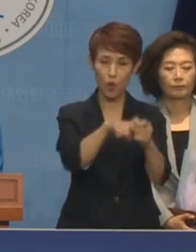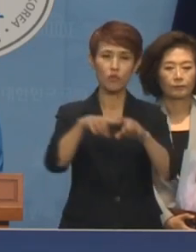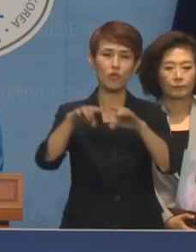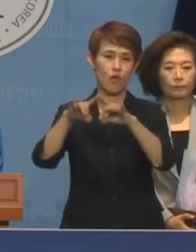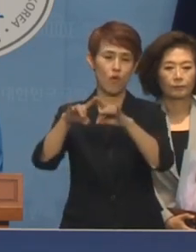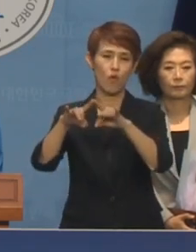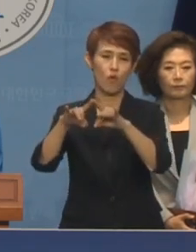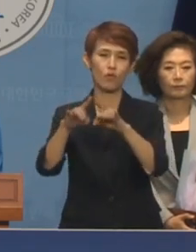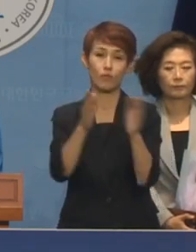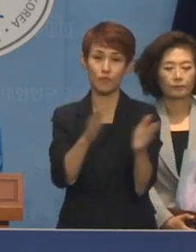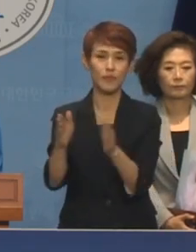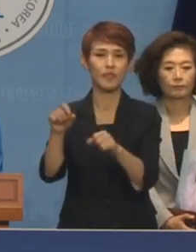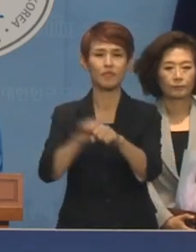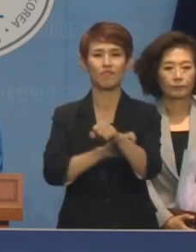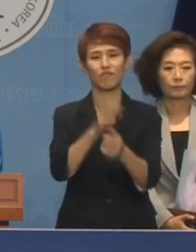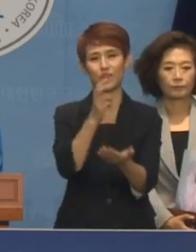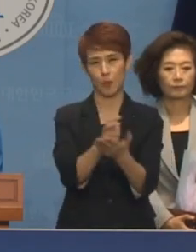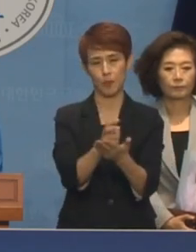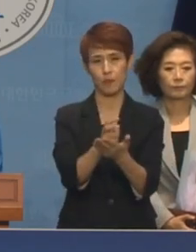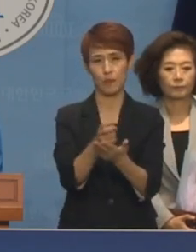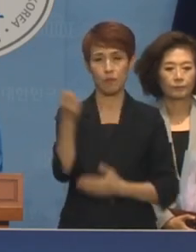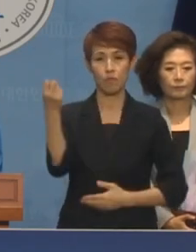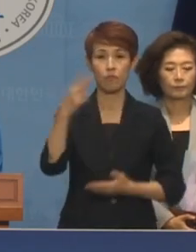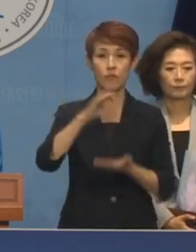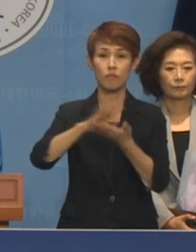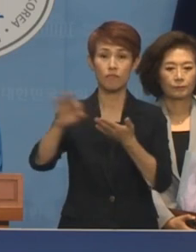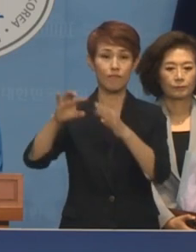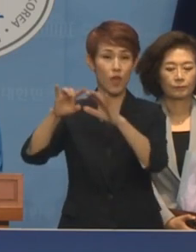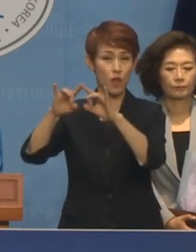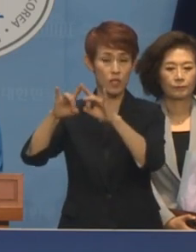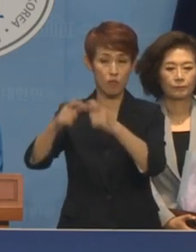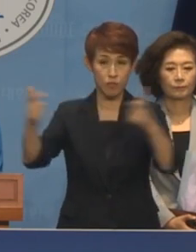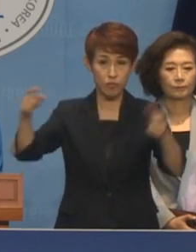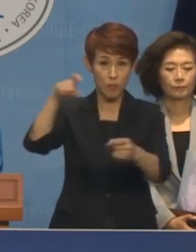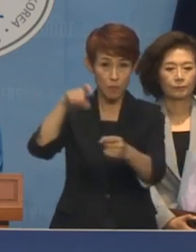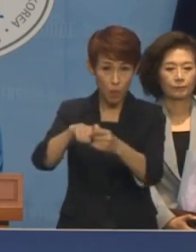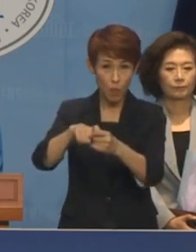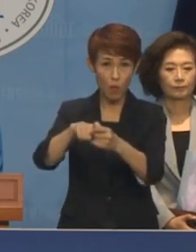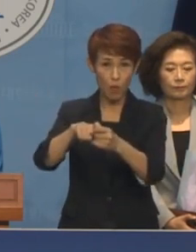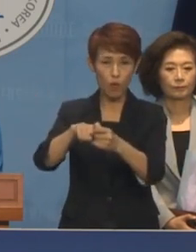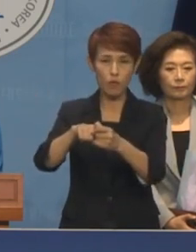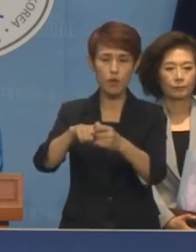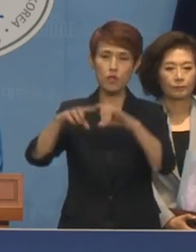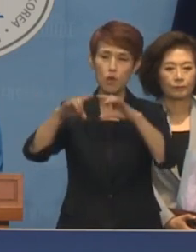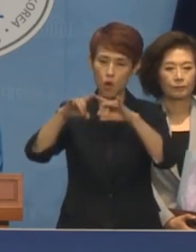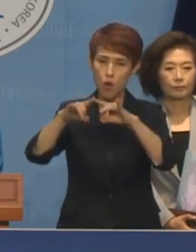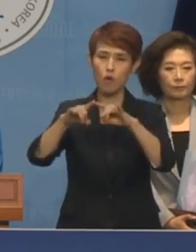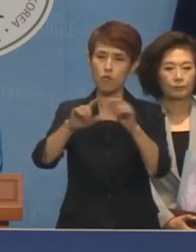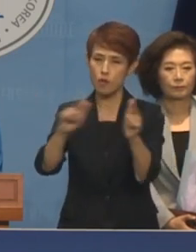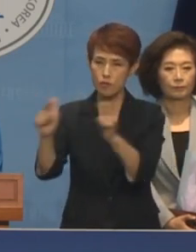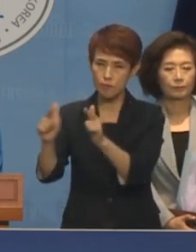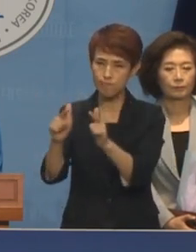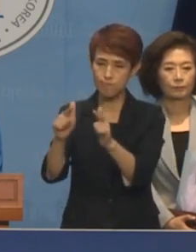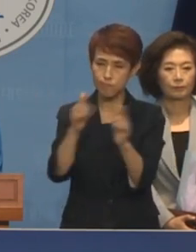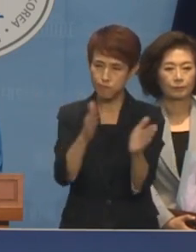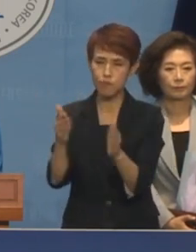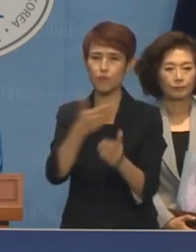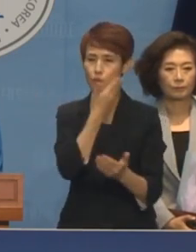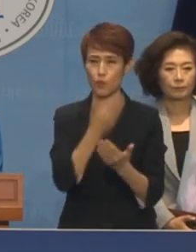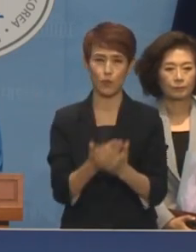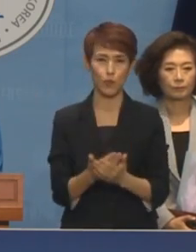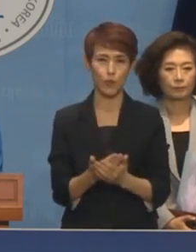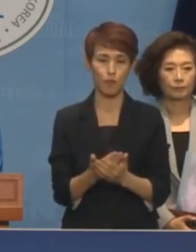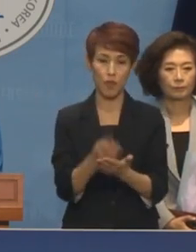확보 특별 법안입니다. 재생에너지 확대를 위해서는 송배전망과 같은 전력계통 확보가 필수적입니다. 이